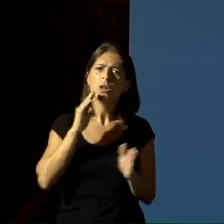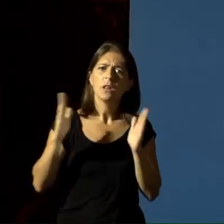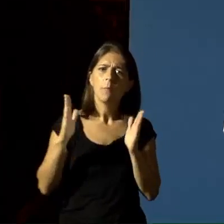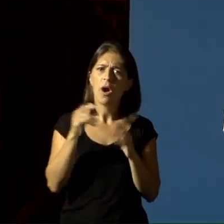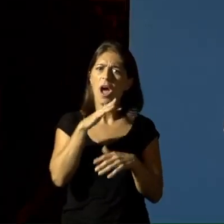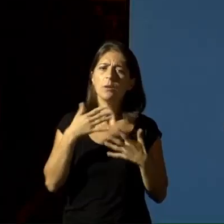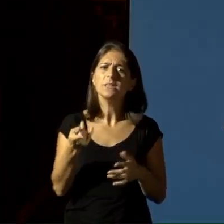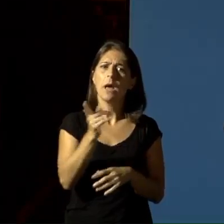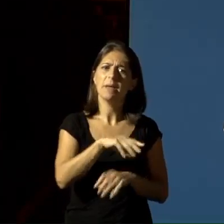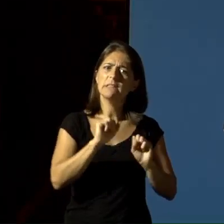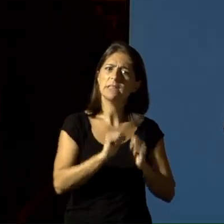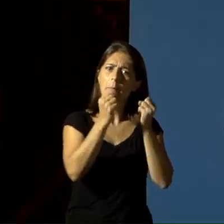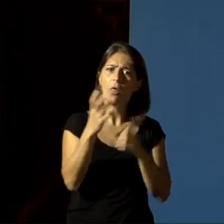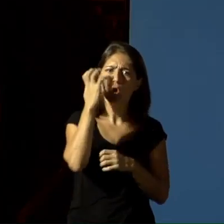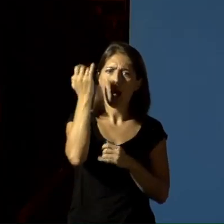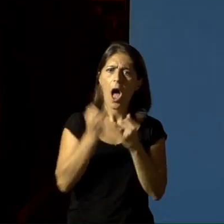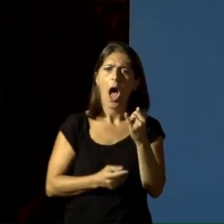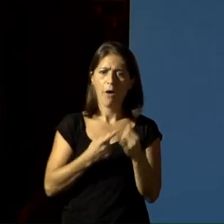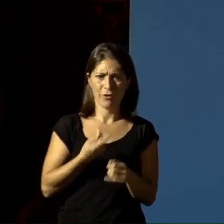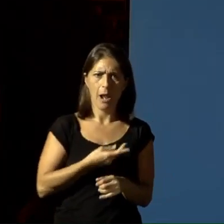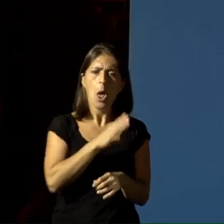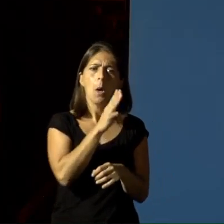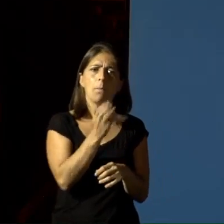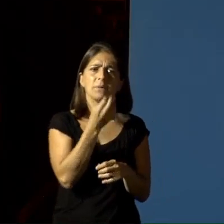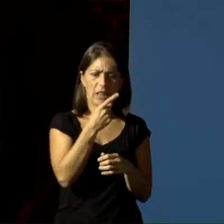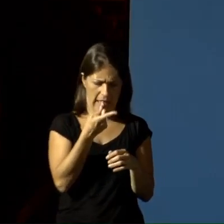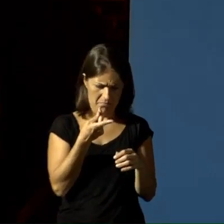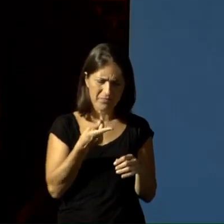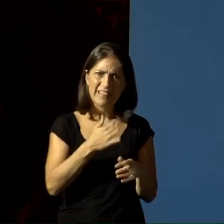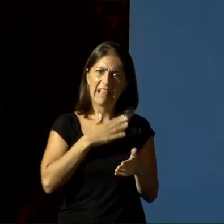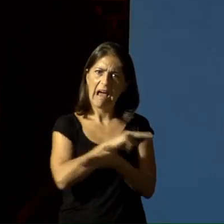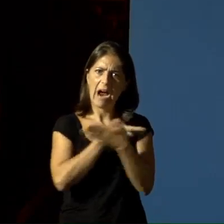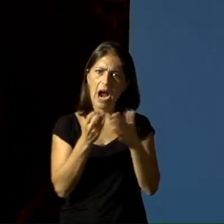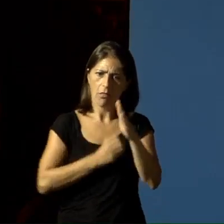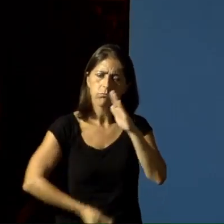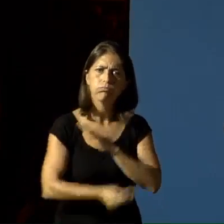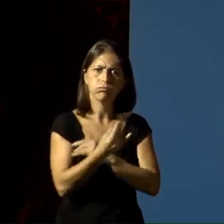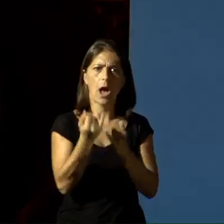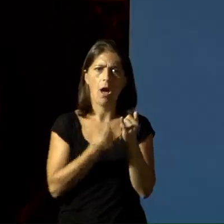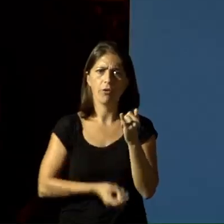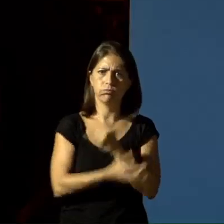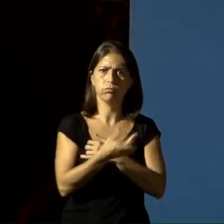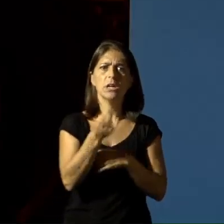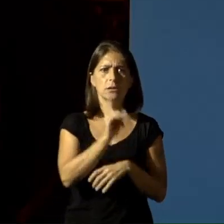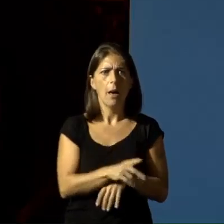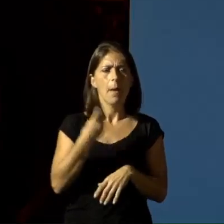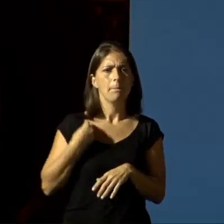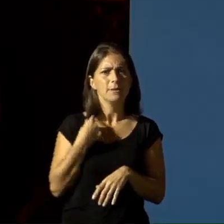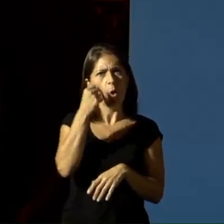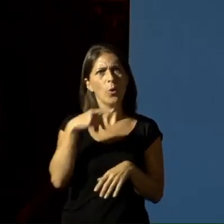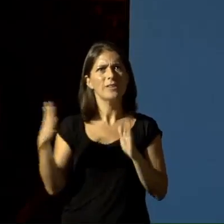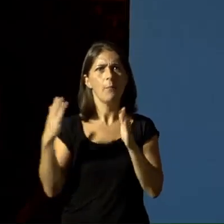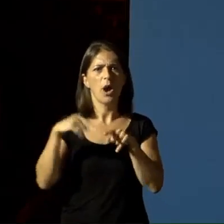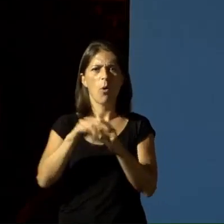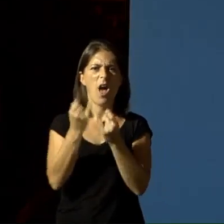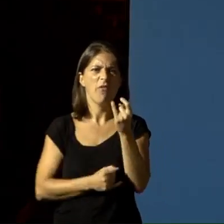de Salvador Rei, fundador do PSG na clandestinidade e inspirador da Asociación Cultural Ourense. É o Ourense de